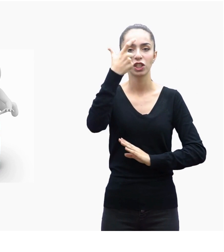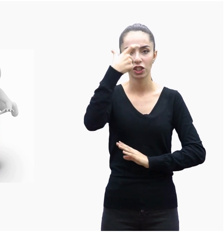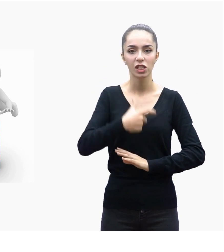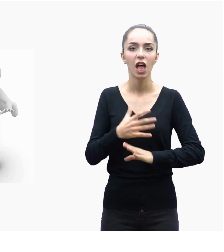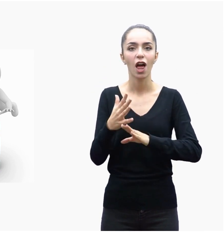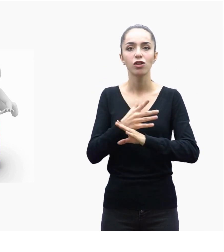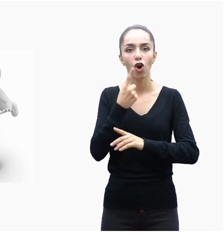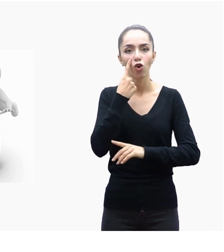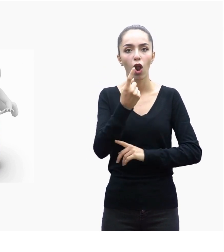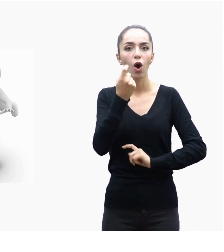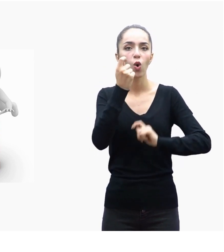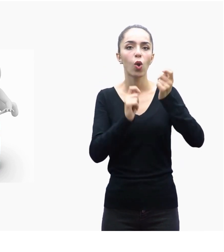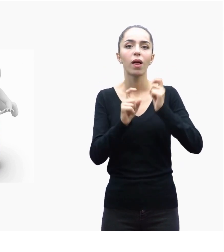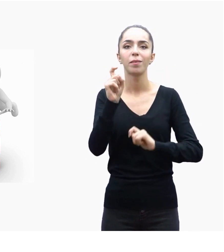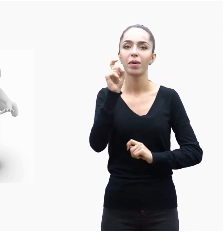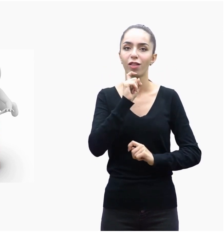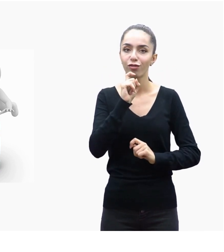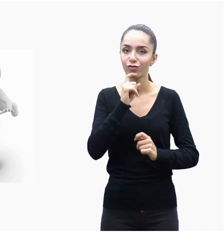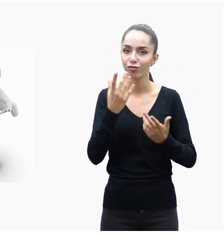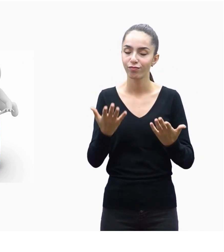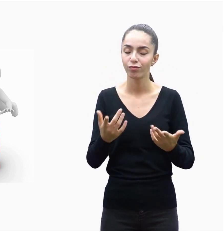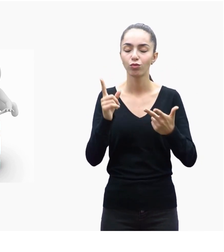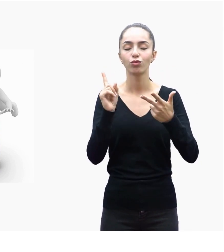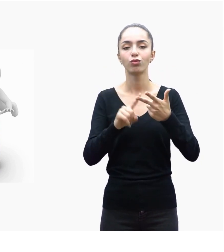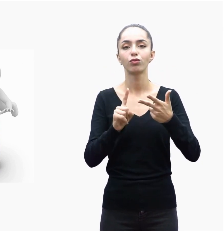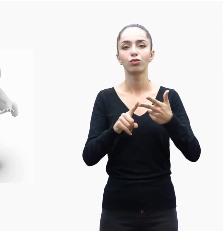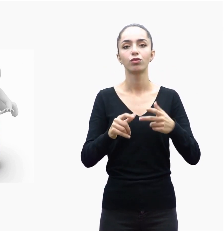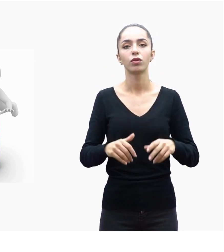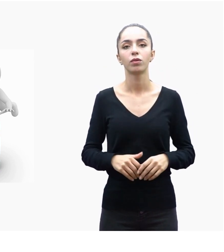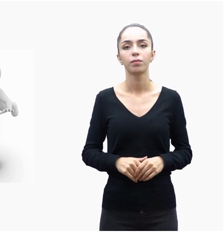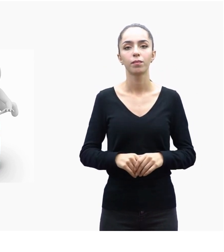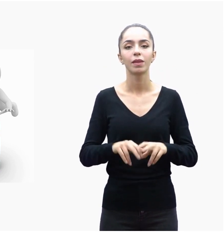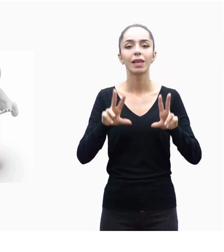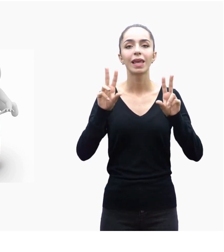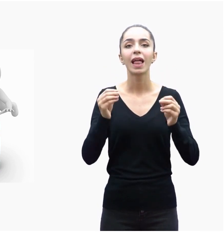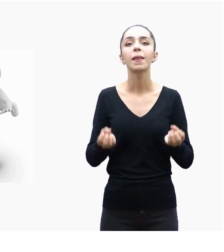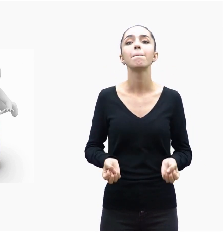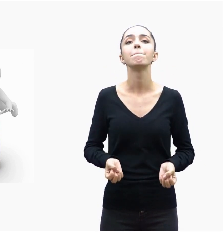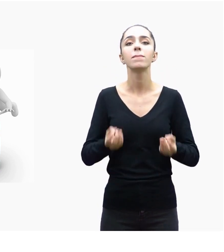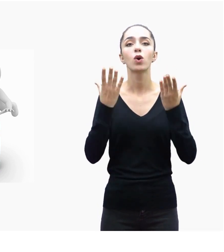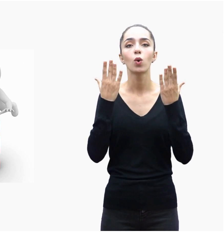eşyaları kullanmaları. 3. Yeterli ve uygun bilgi ve